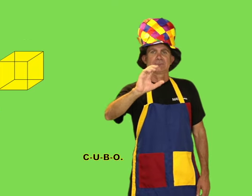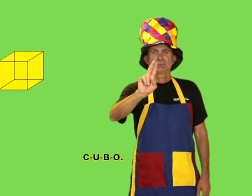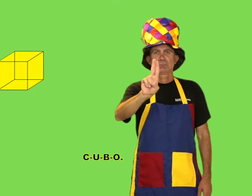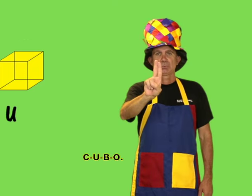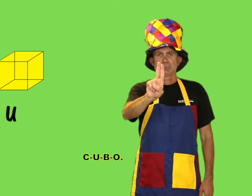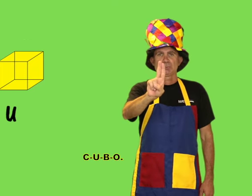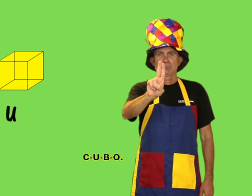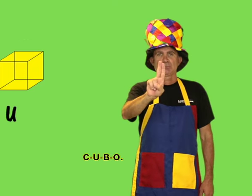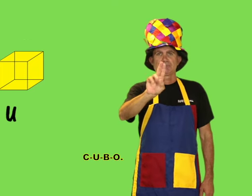Cubo.